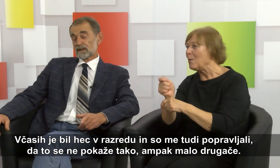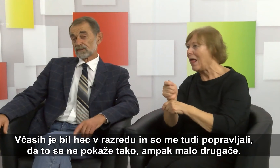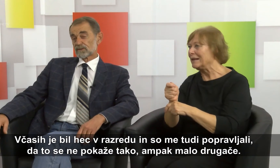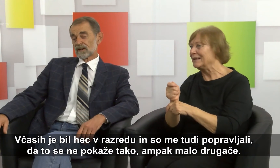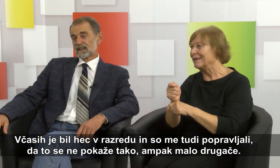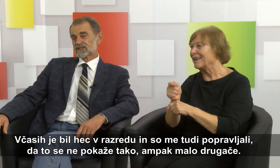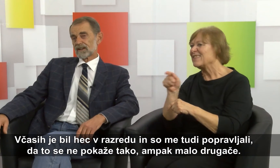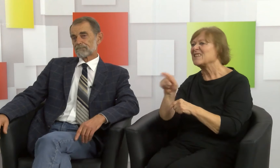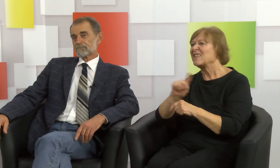malo drugače.